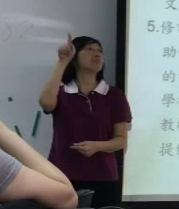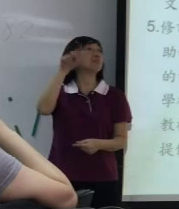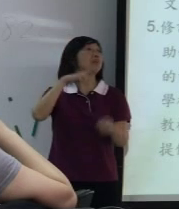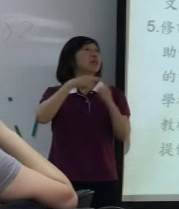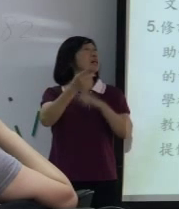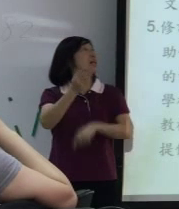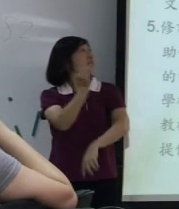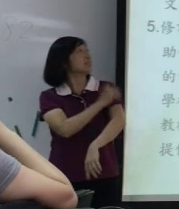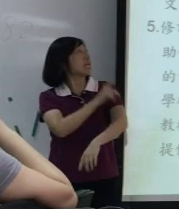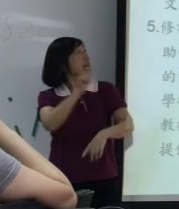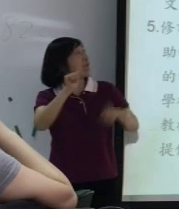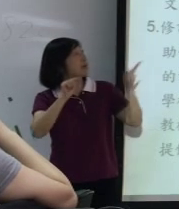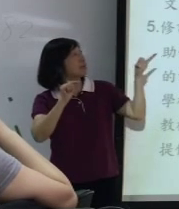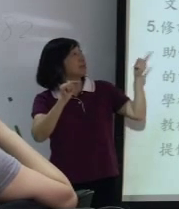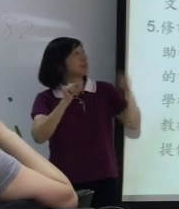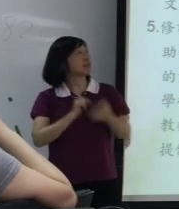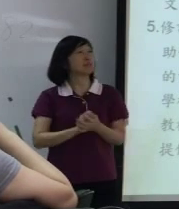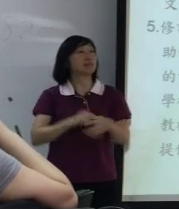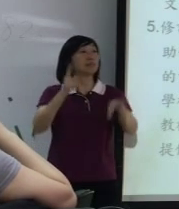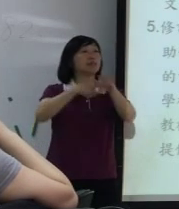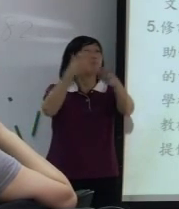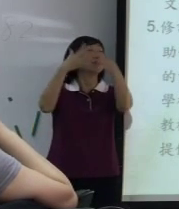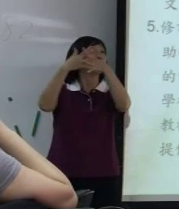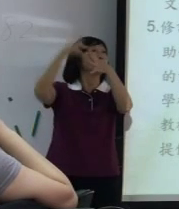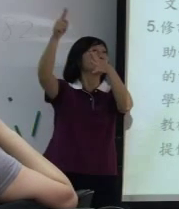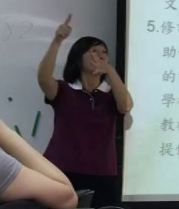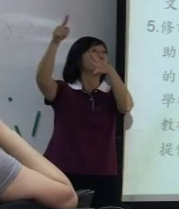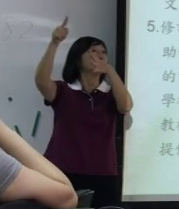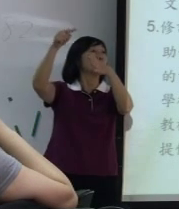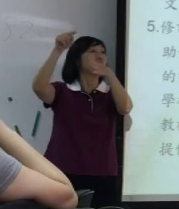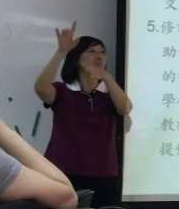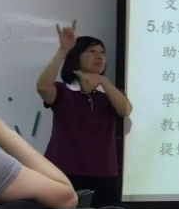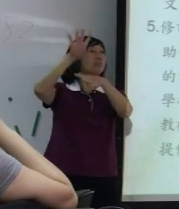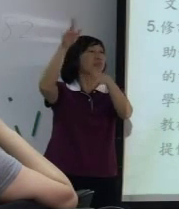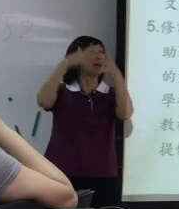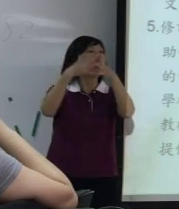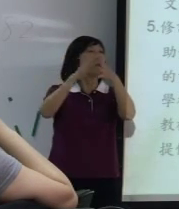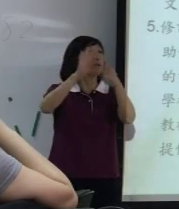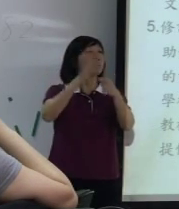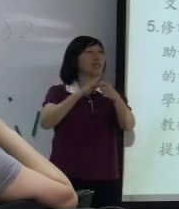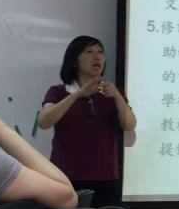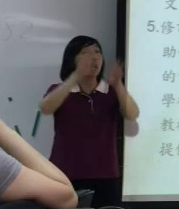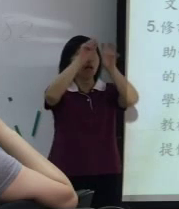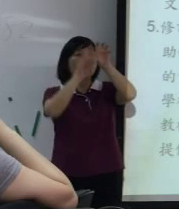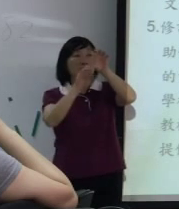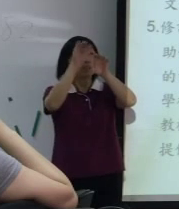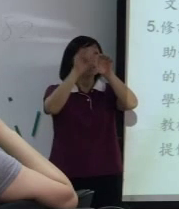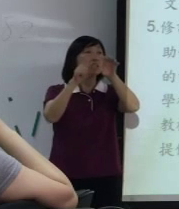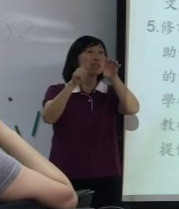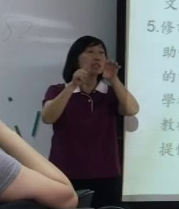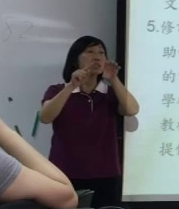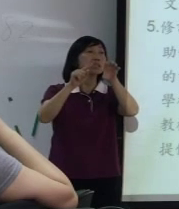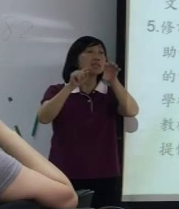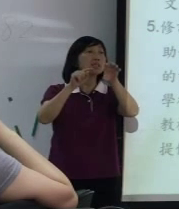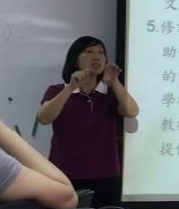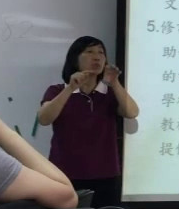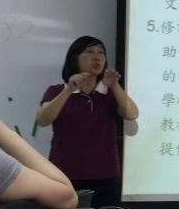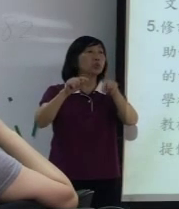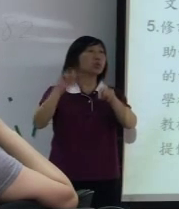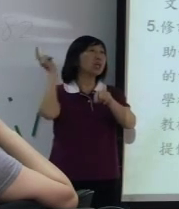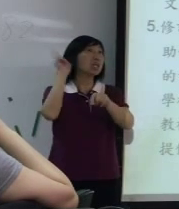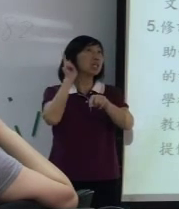彩萍他们，从美国引进的那个国语口手语的音标手势，